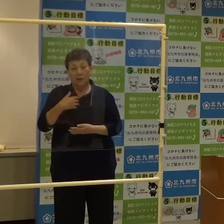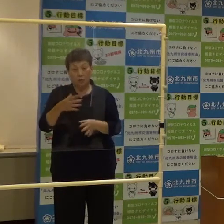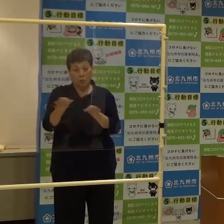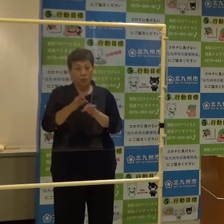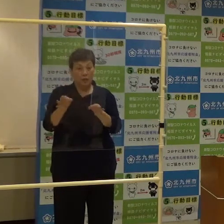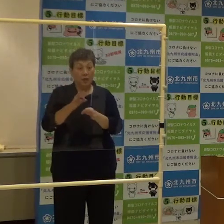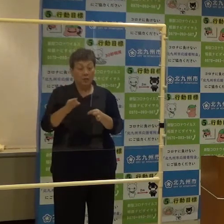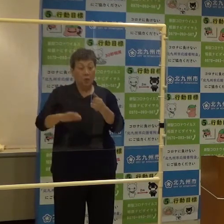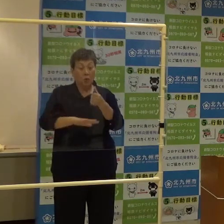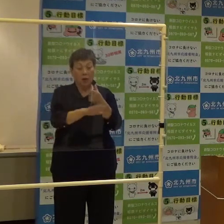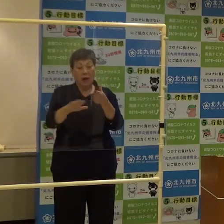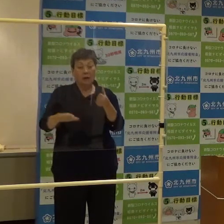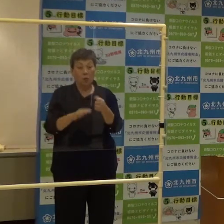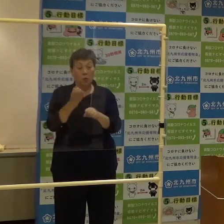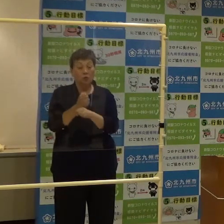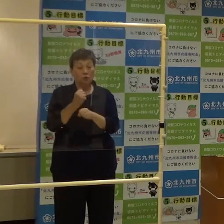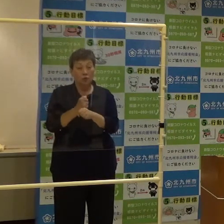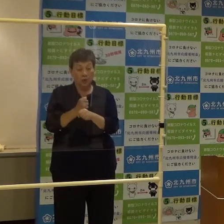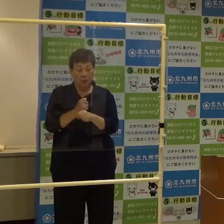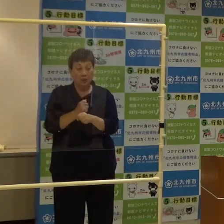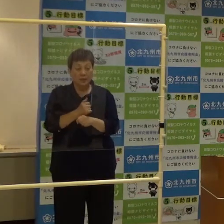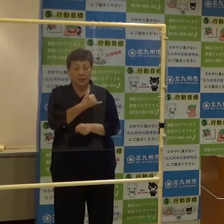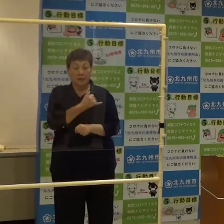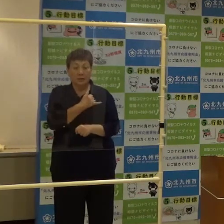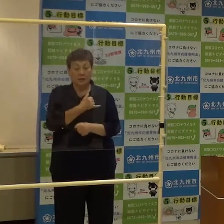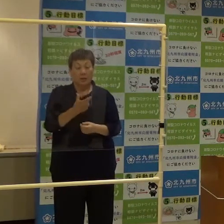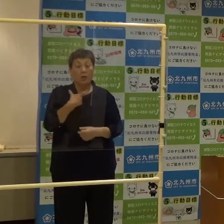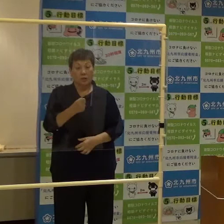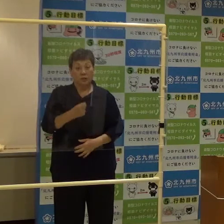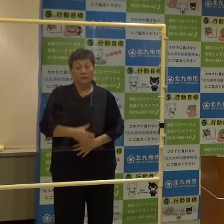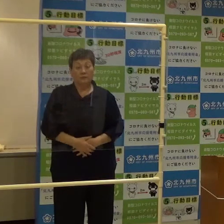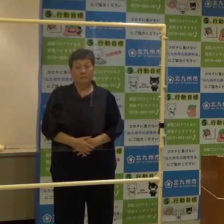の環境づくりに大いに役立ててほしいのであります。